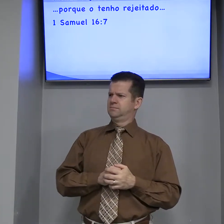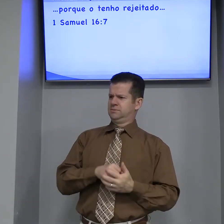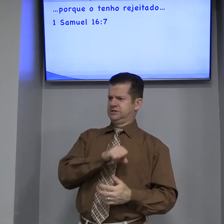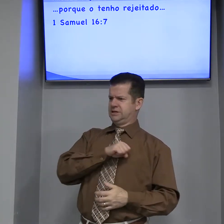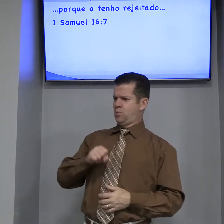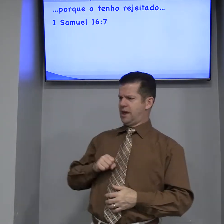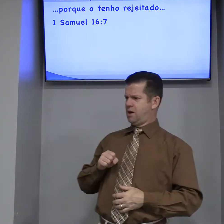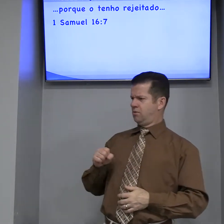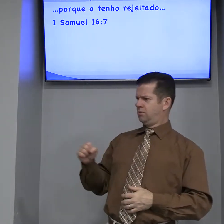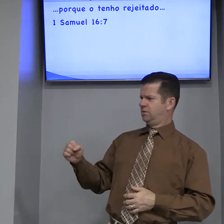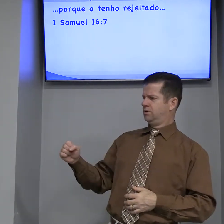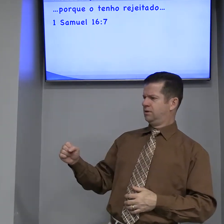Samuel.